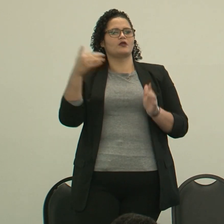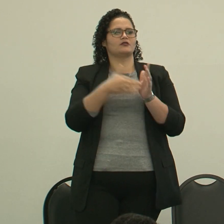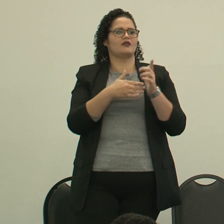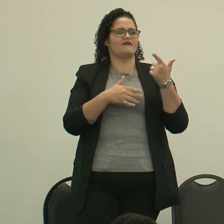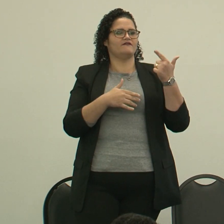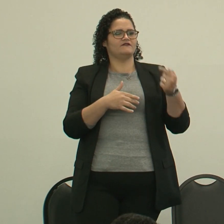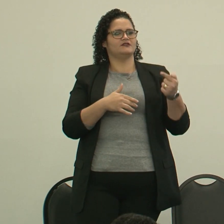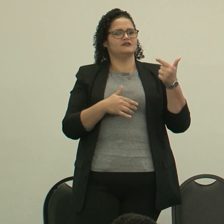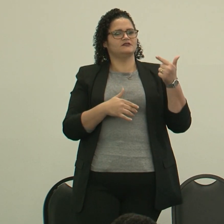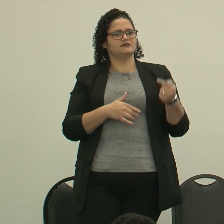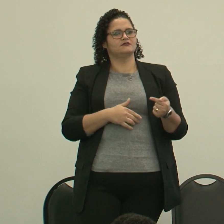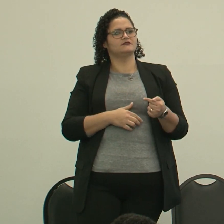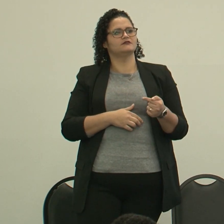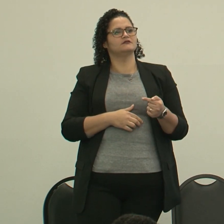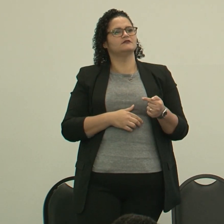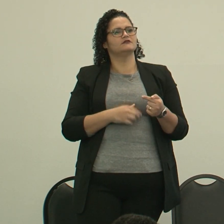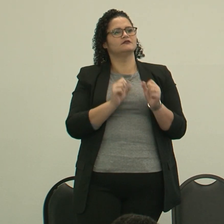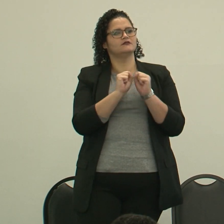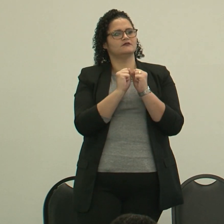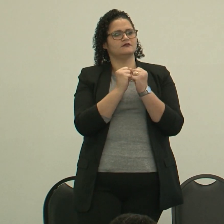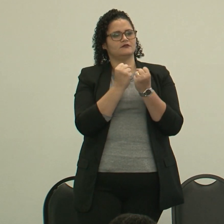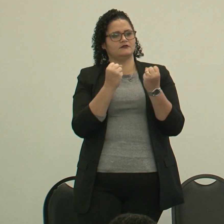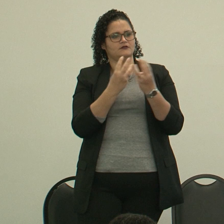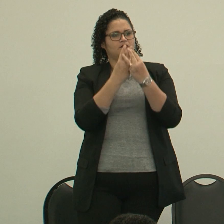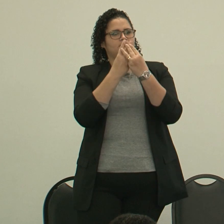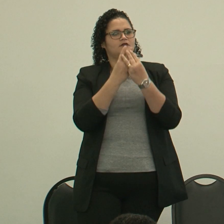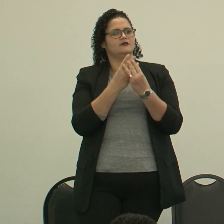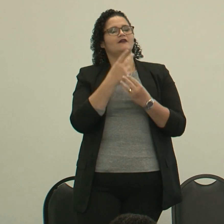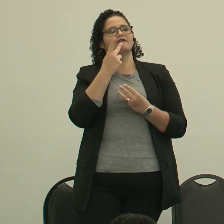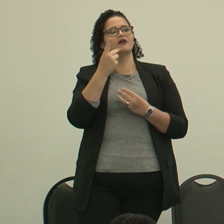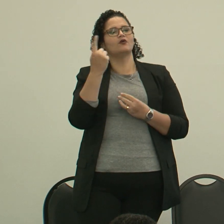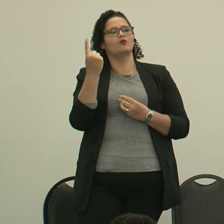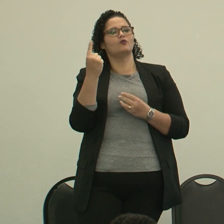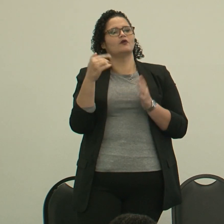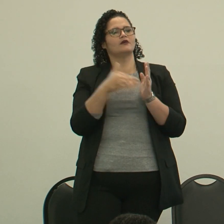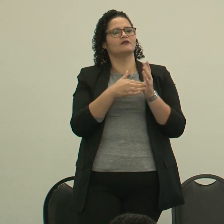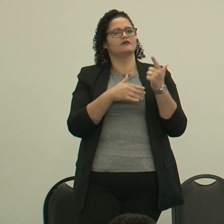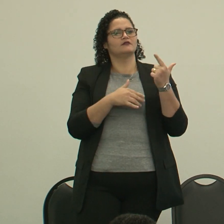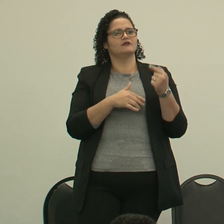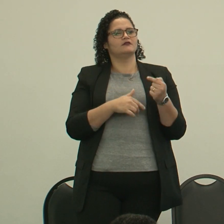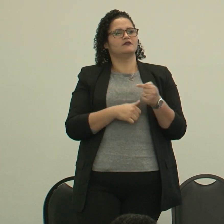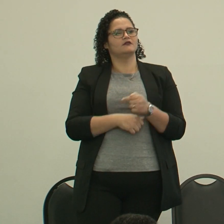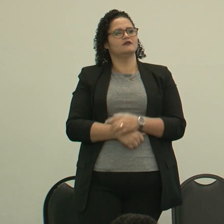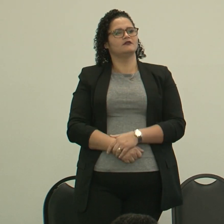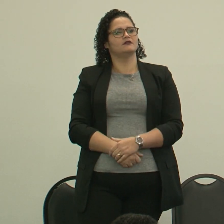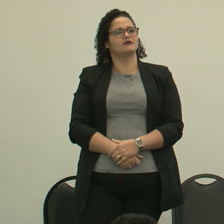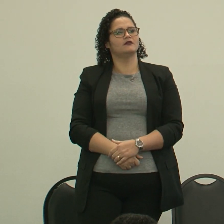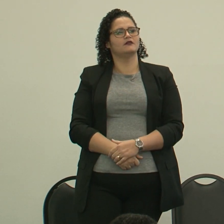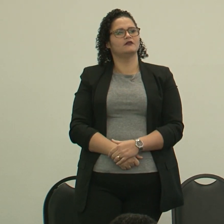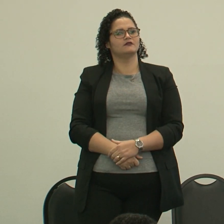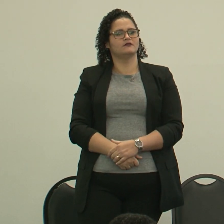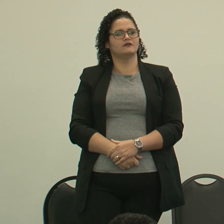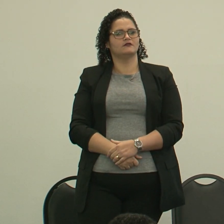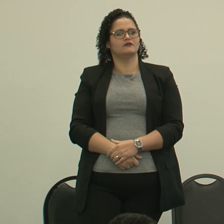Vou pedir o rapaz do PowerPoint. Fala um número entre 1 e 27.